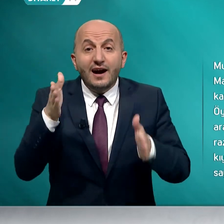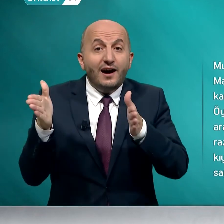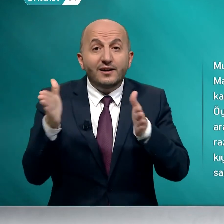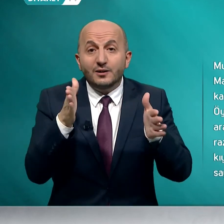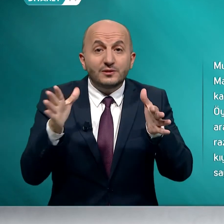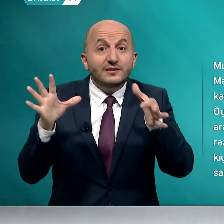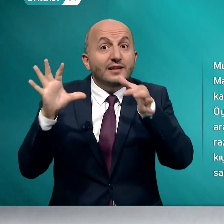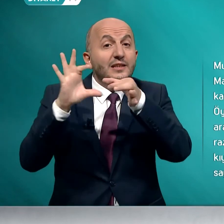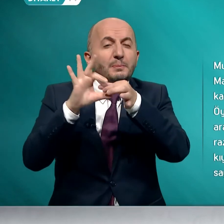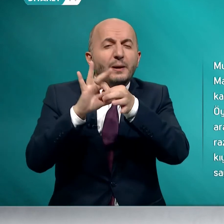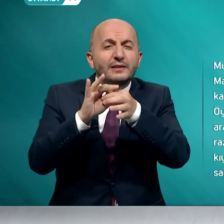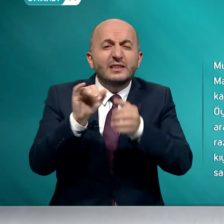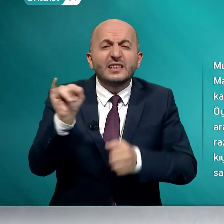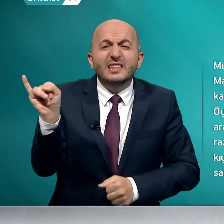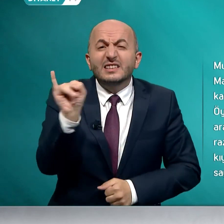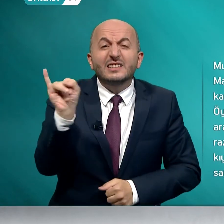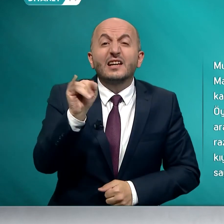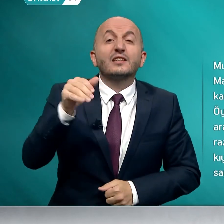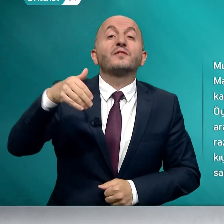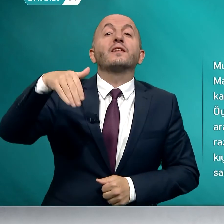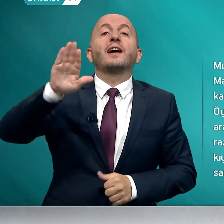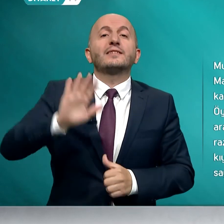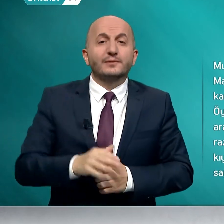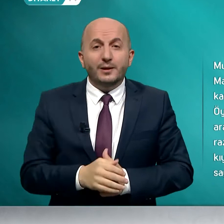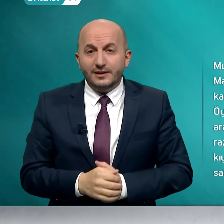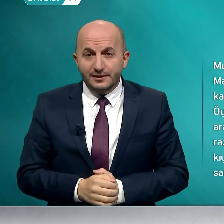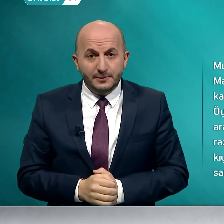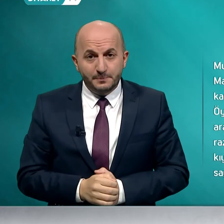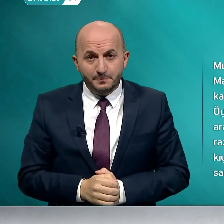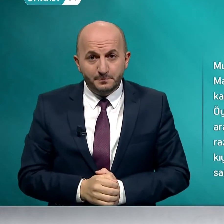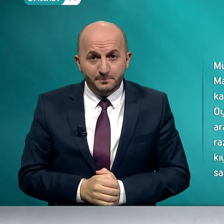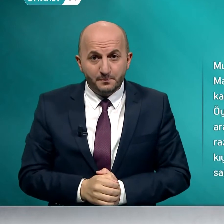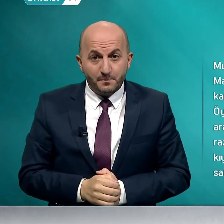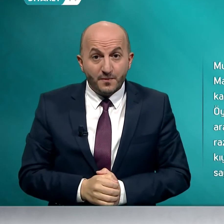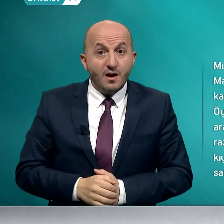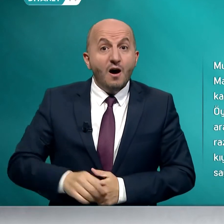ile aramızdaki bağı zayıflatmayalım.